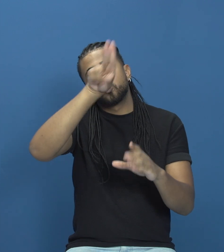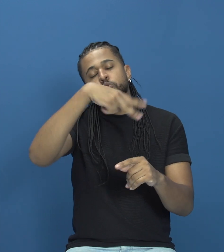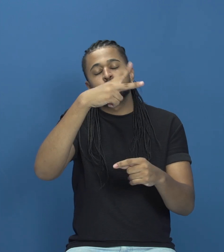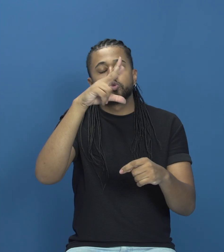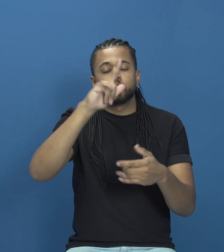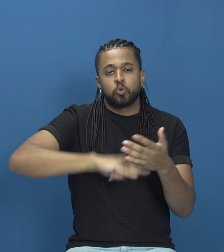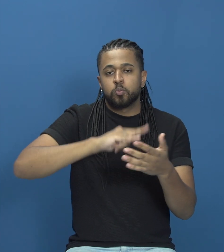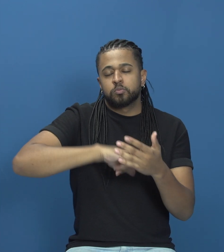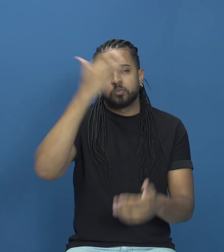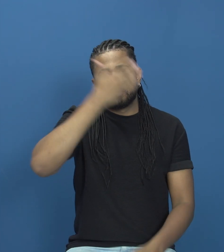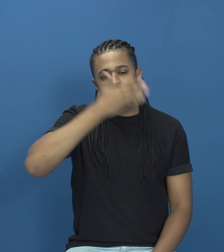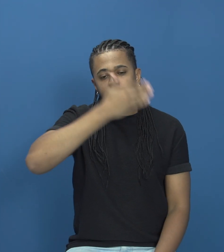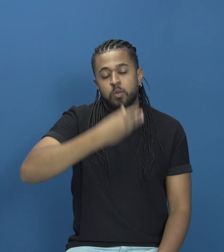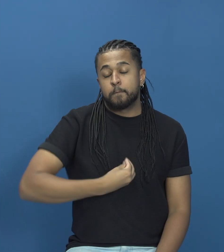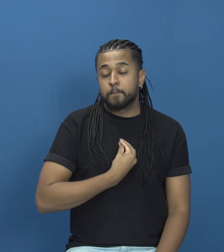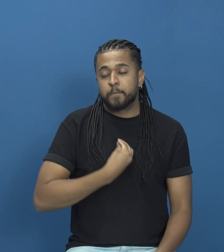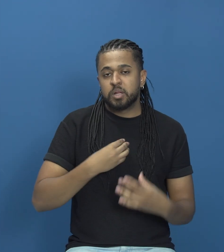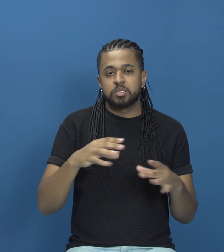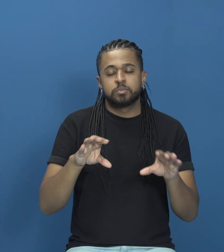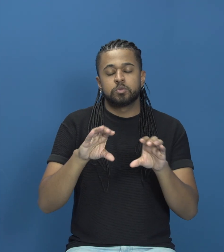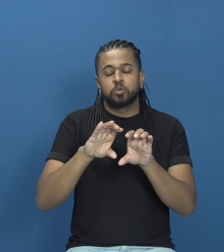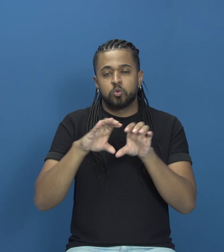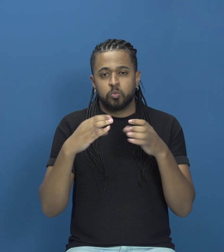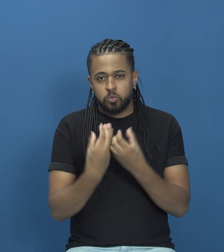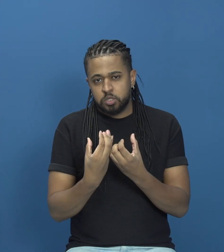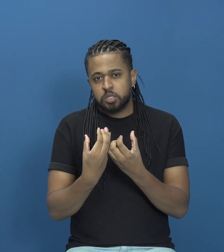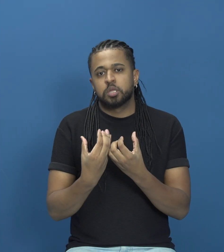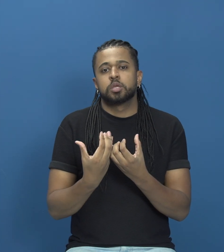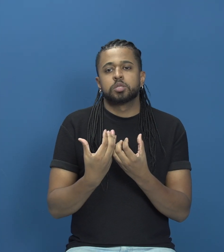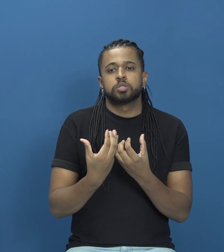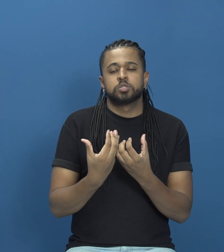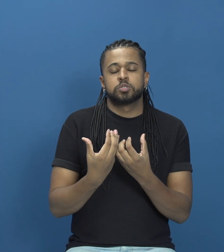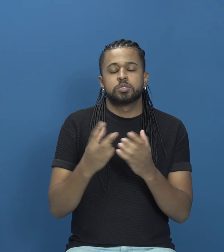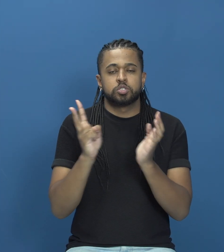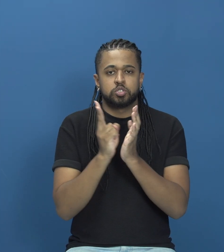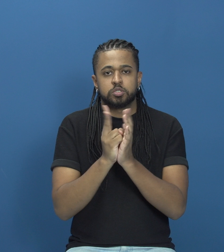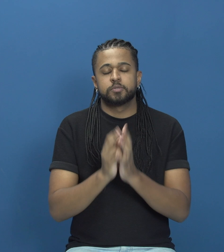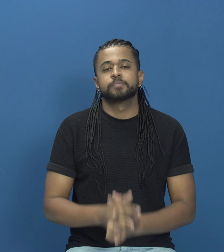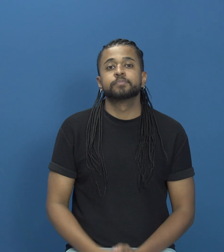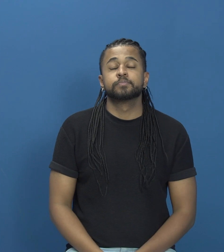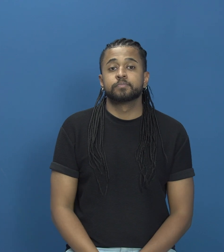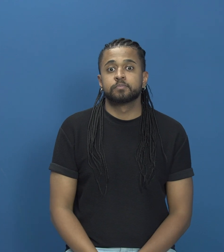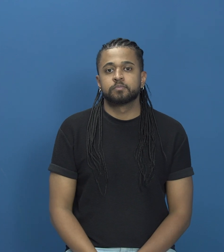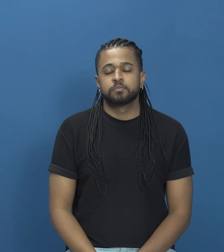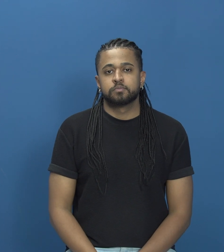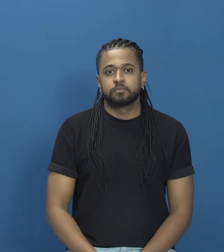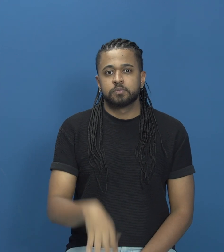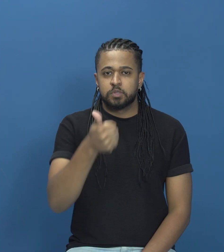documentos comprovatórios de pertencimento à comunidade indígena, fecha parênteses.